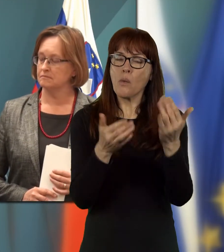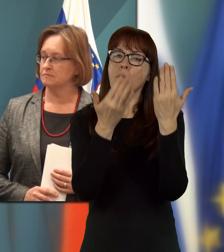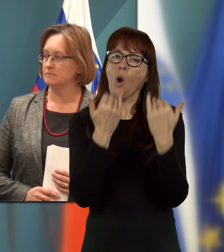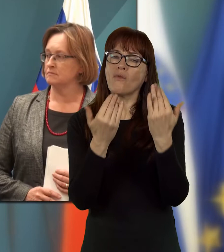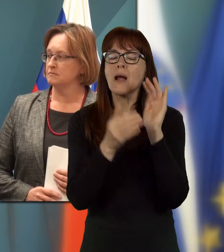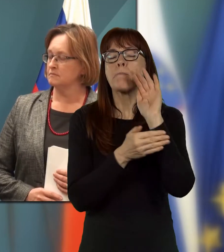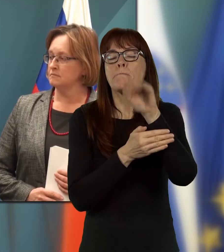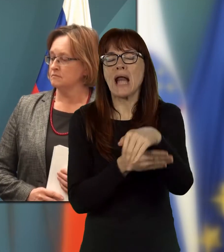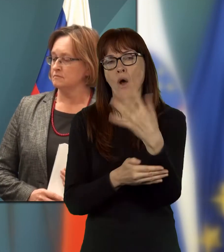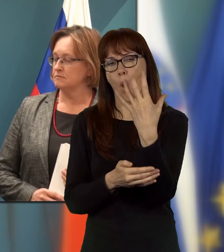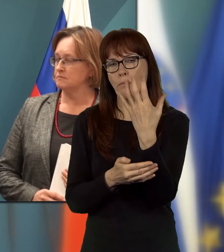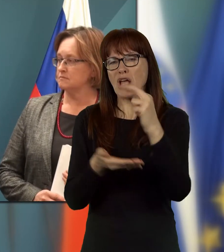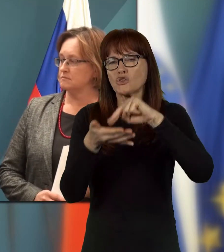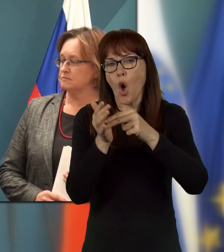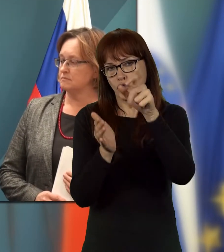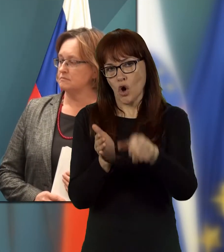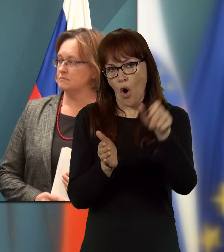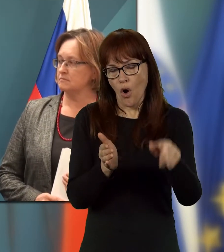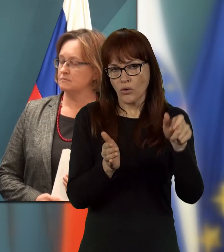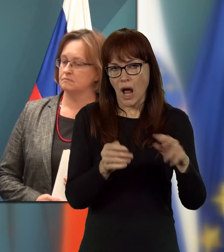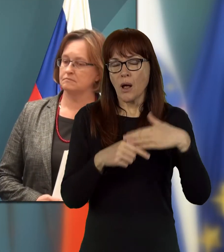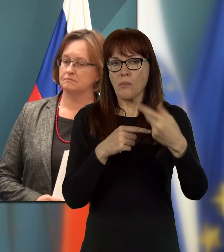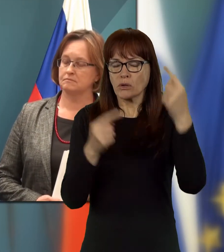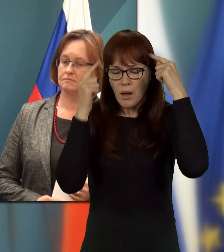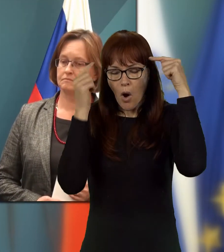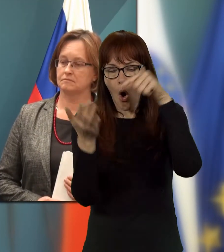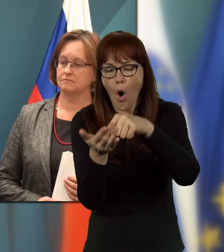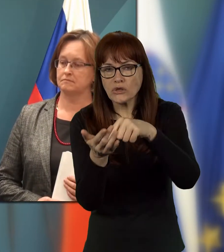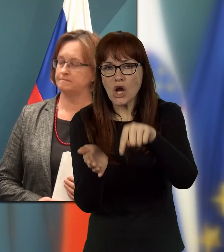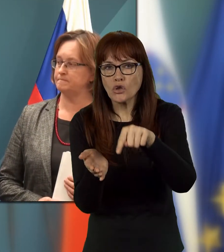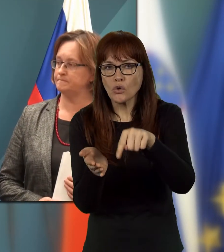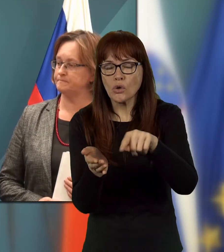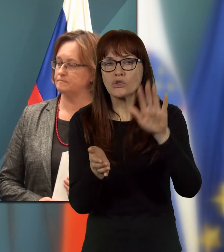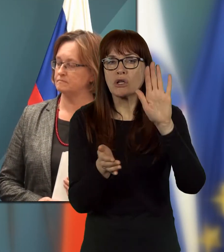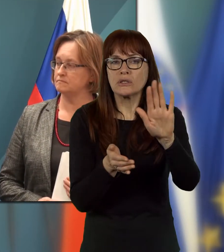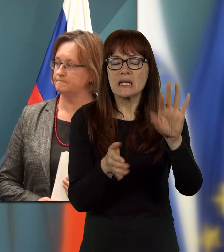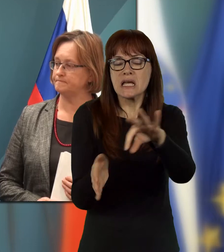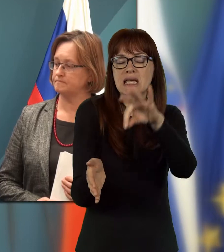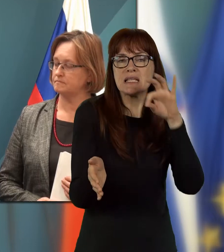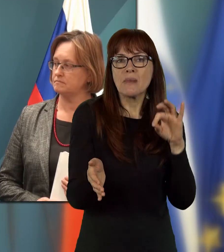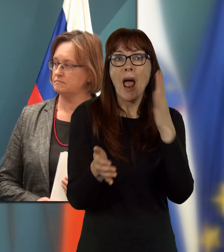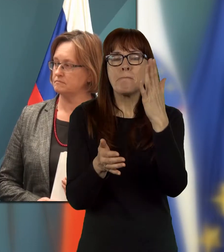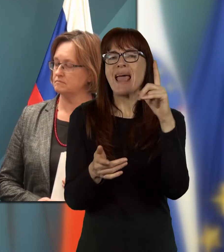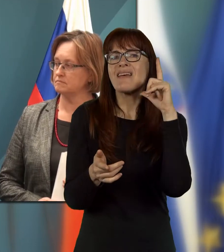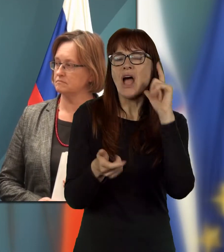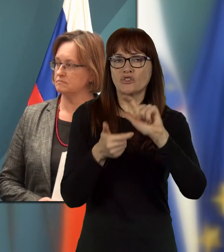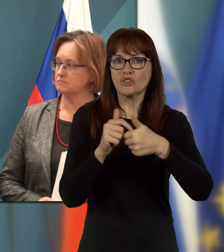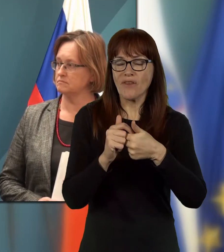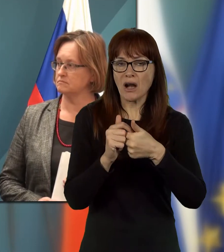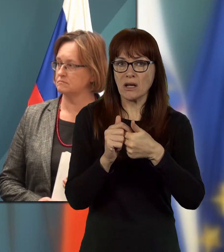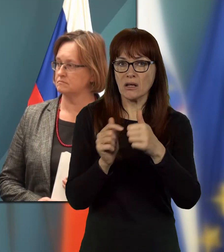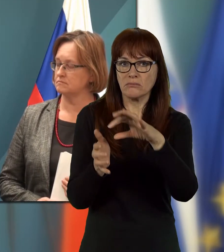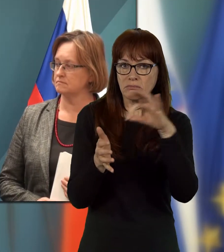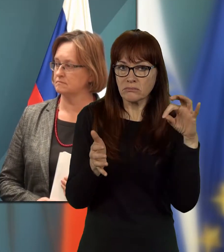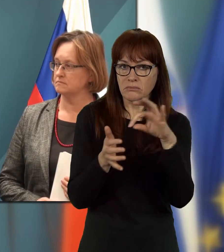delu je bilo povabljenih preko 500 strokovnjakov, ki so se potem osredotočali pa ki so si izbrali 5 ključnih